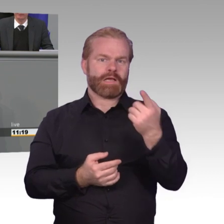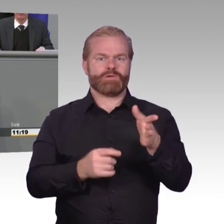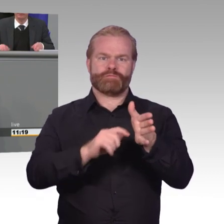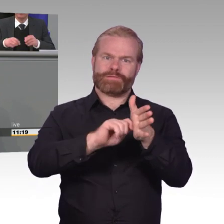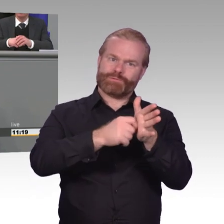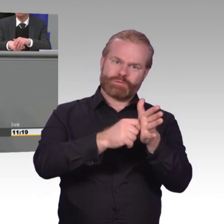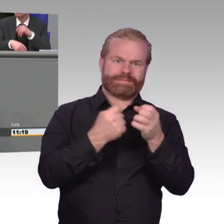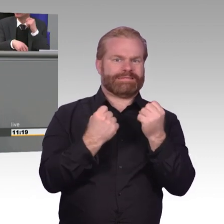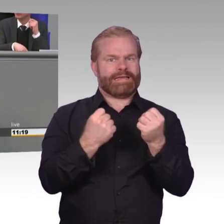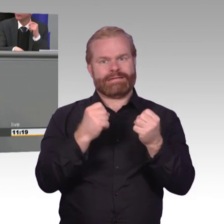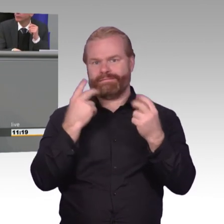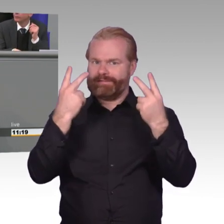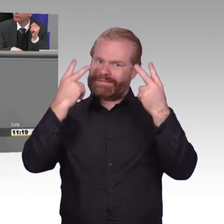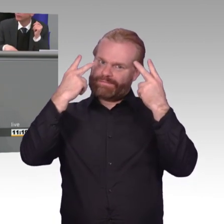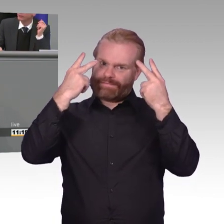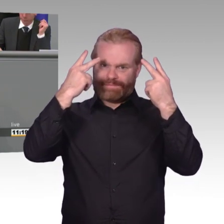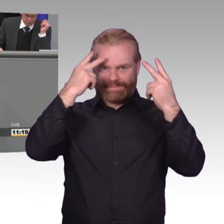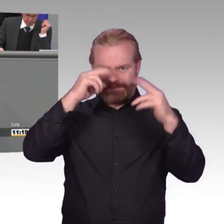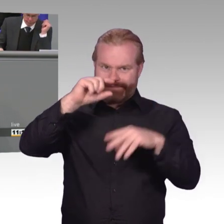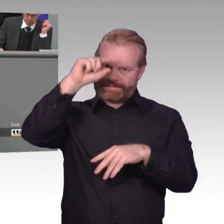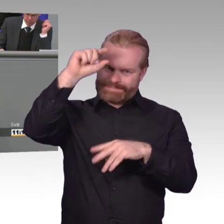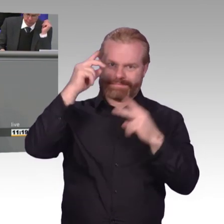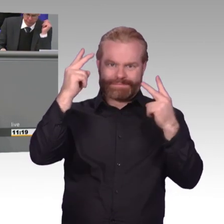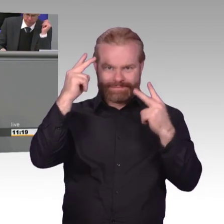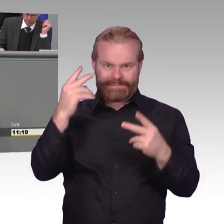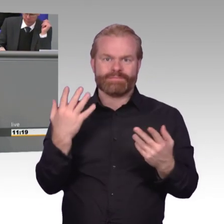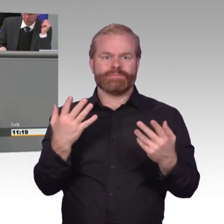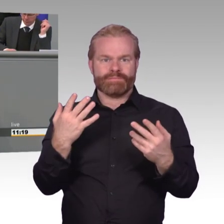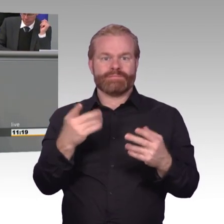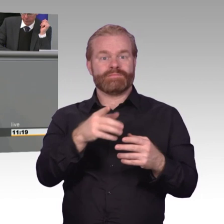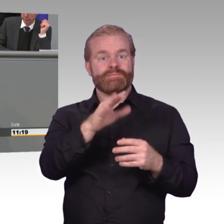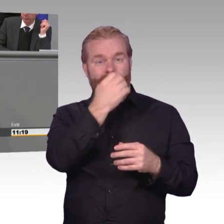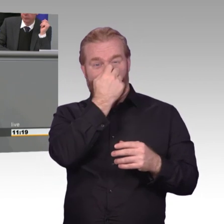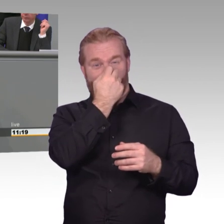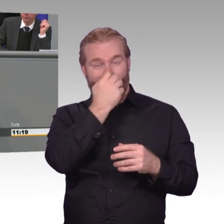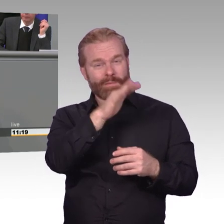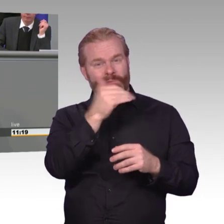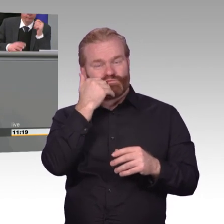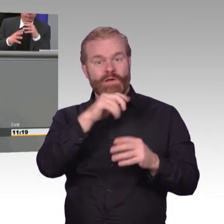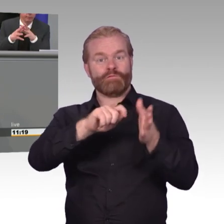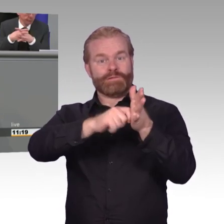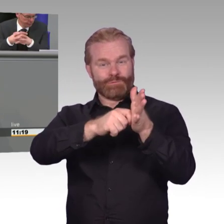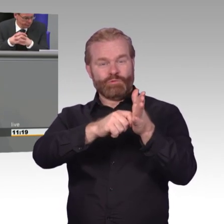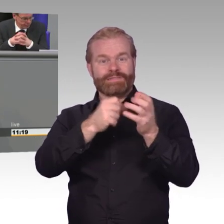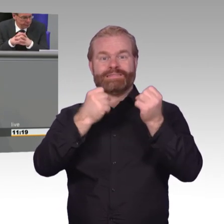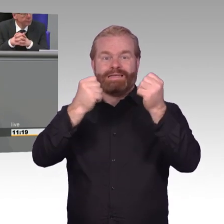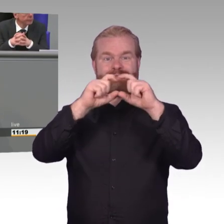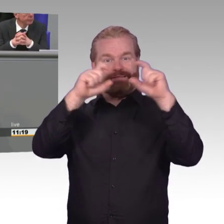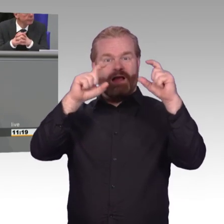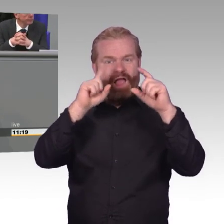Strafverfolgungsbehörden müssen unter strengen gesetzlichen Voraussetzungen im Einzelfall befugt sein, verschlüsselte Kommunikation